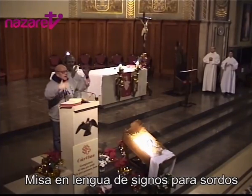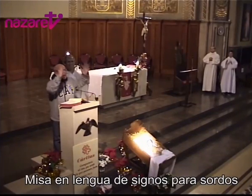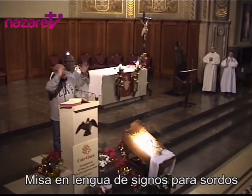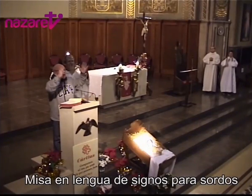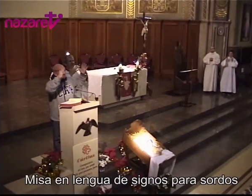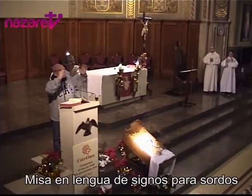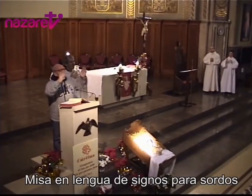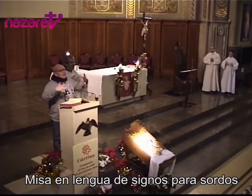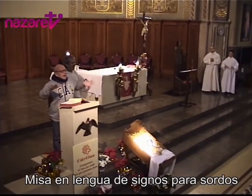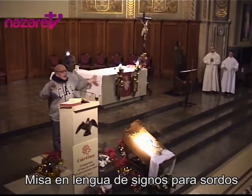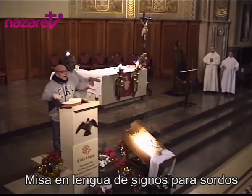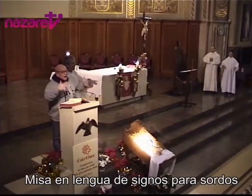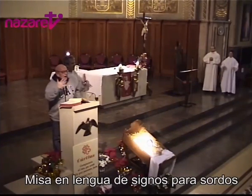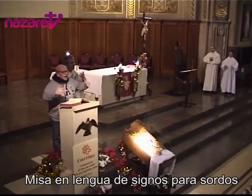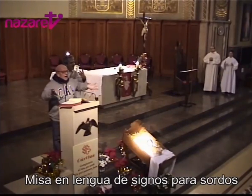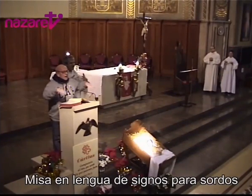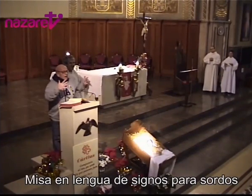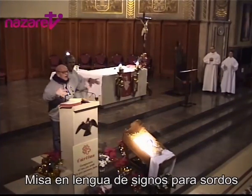Aleluya.